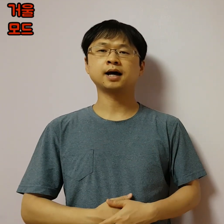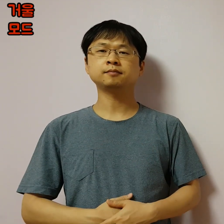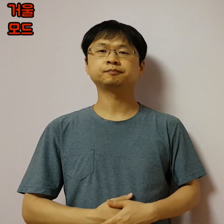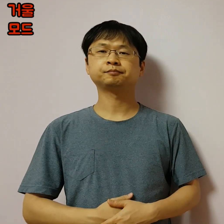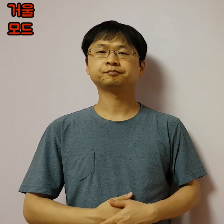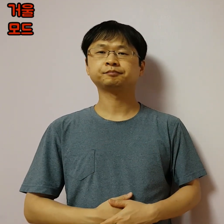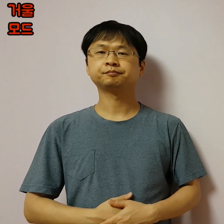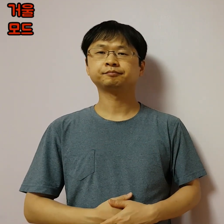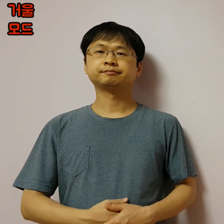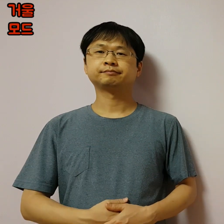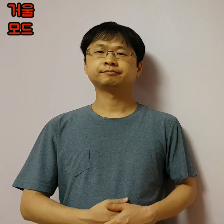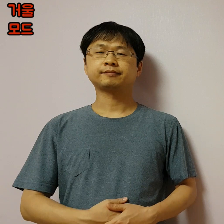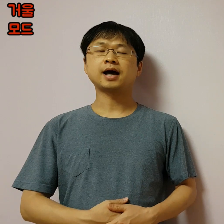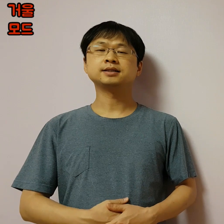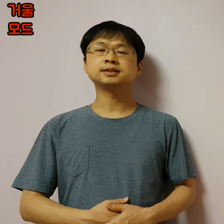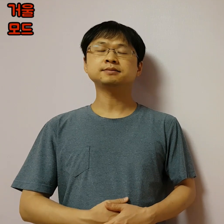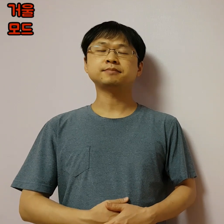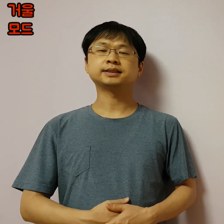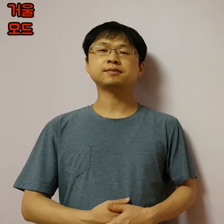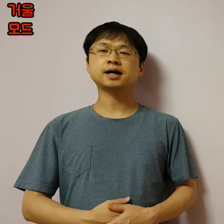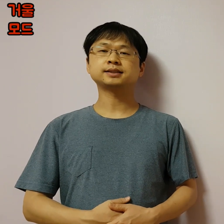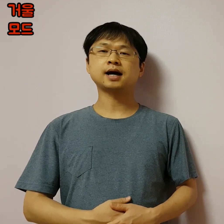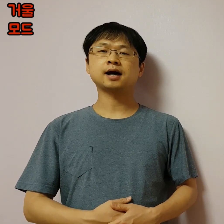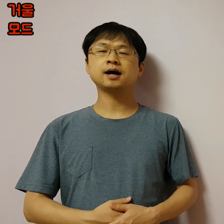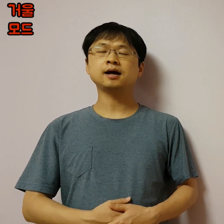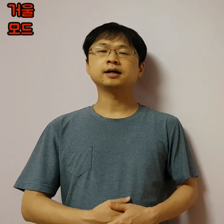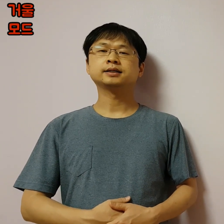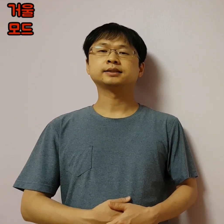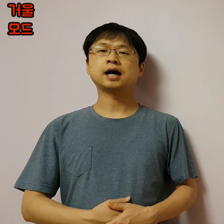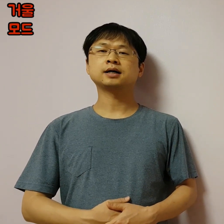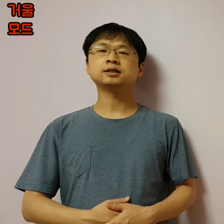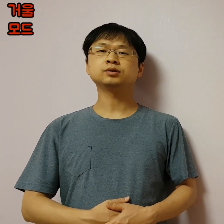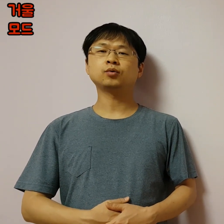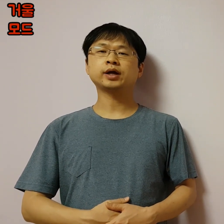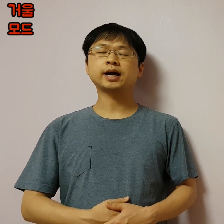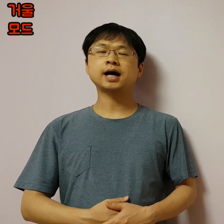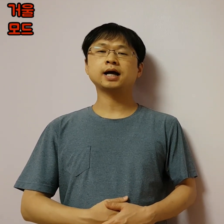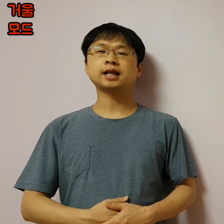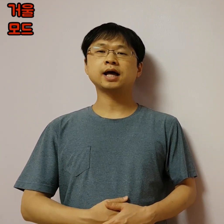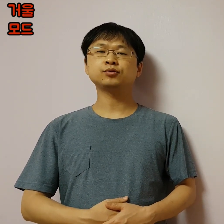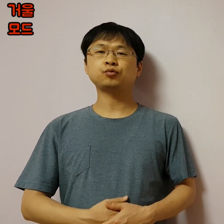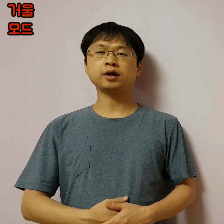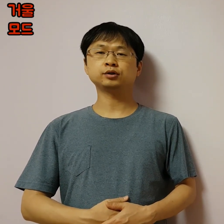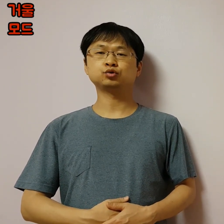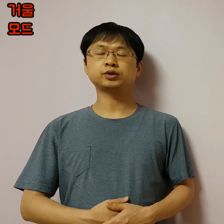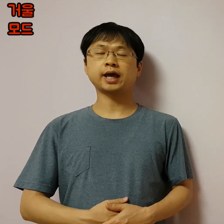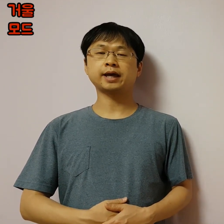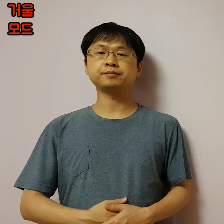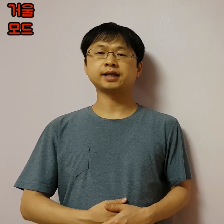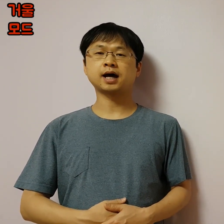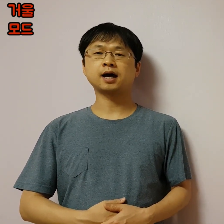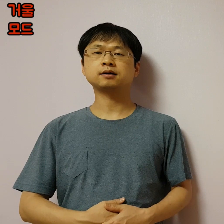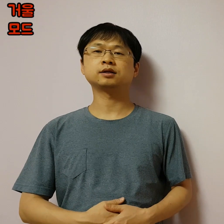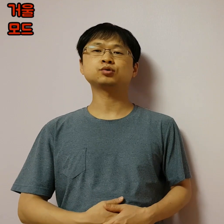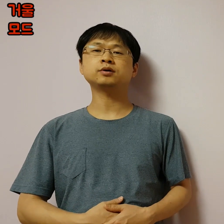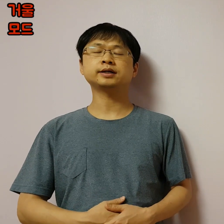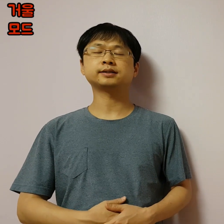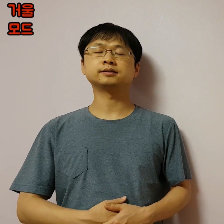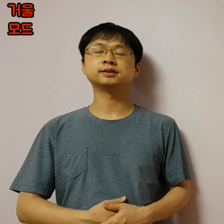배웠습니다. 다음 마지막 가사 작은 노래가 난 되어줄게 입니다. 근데